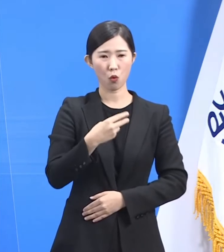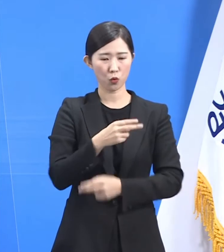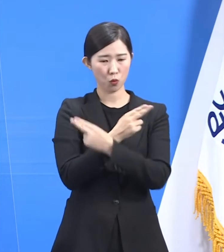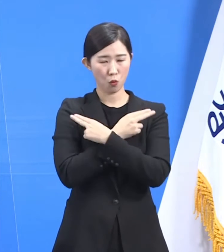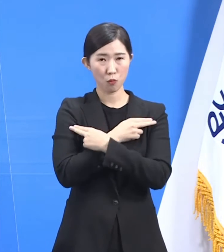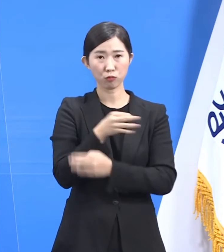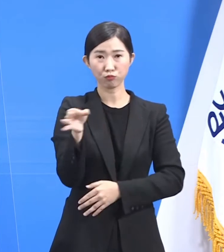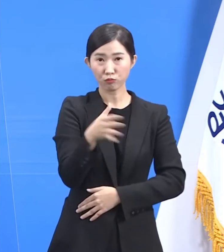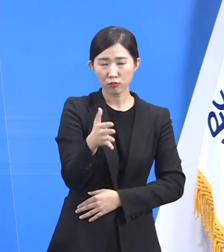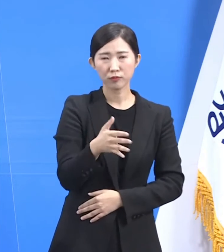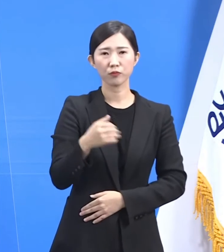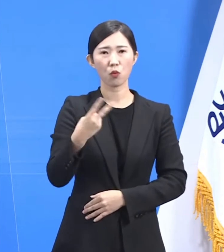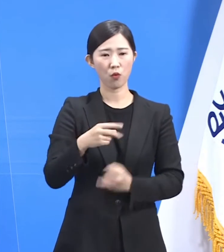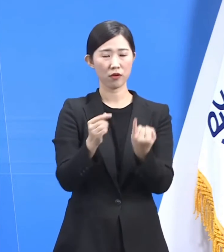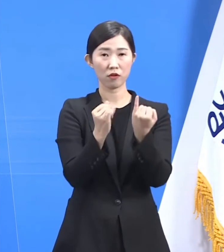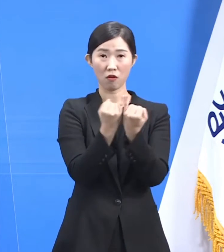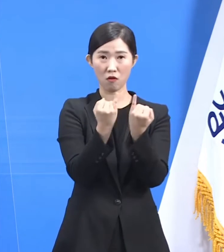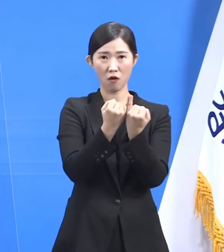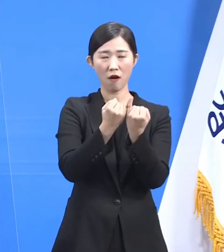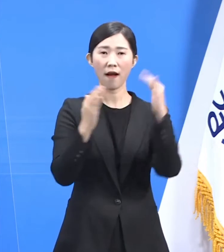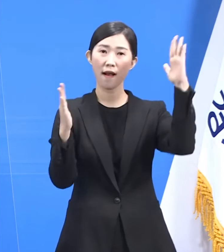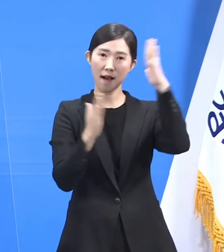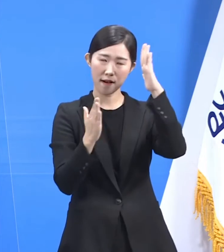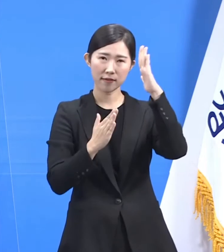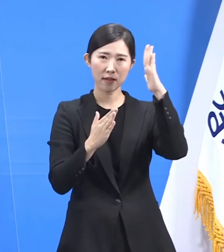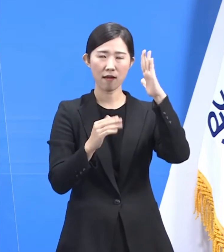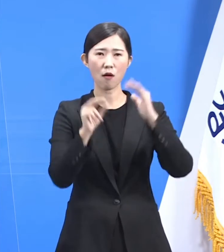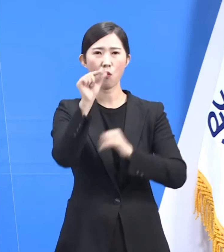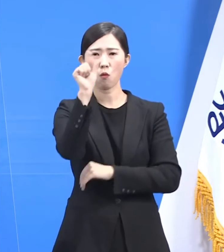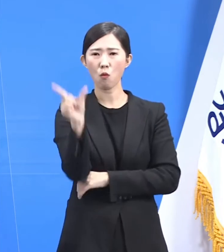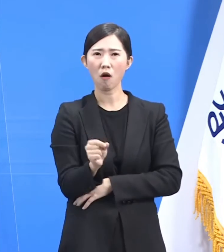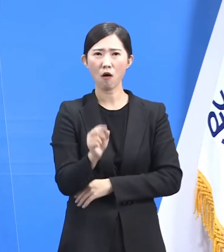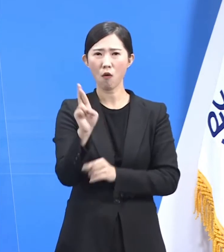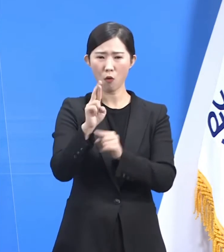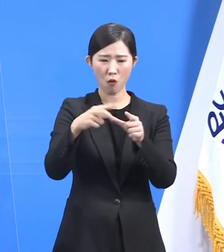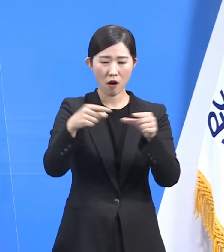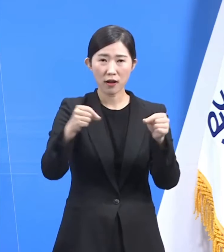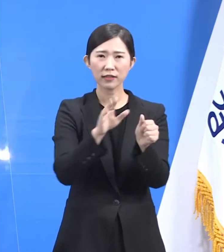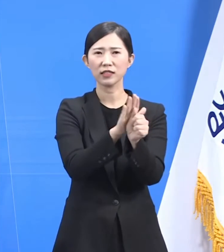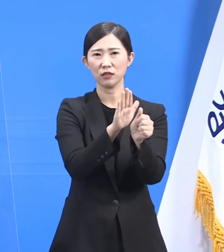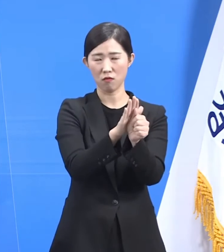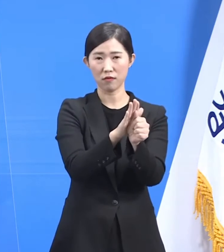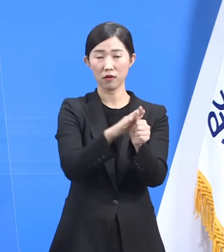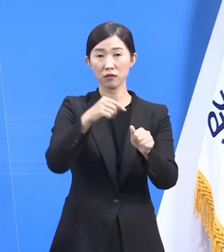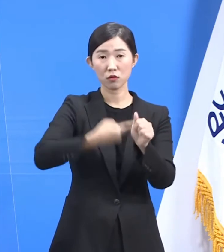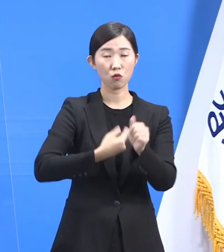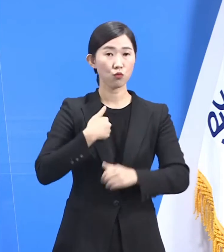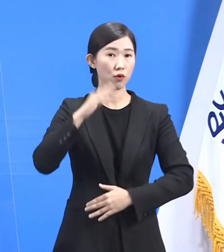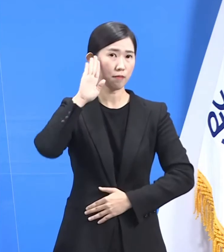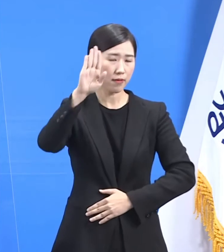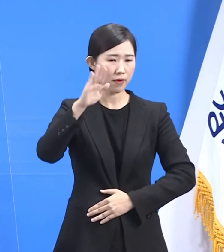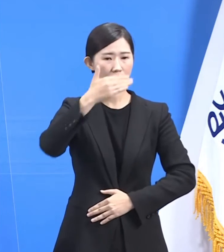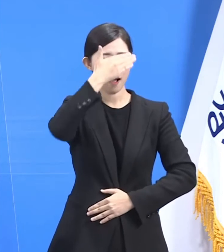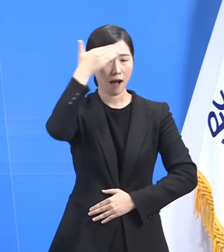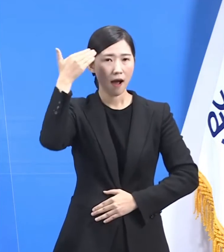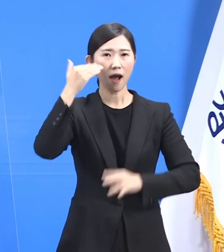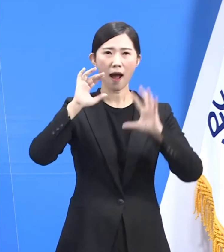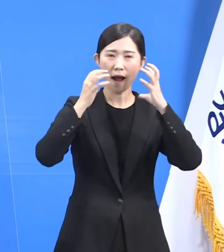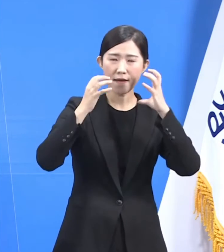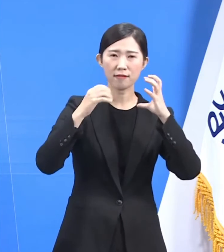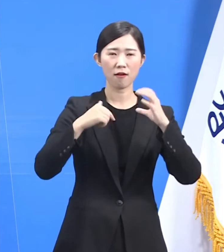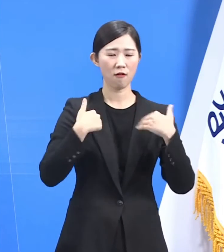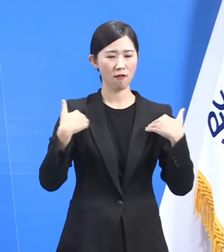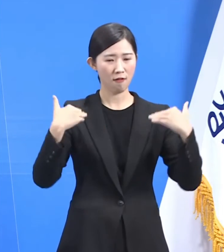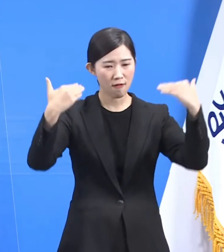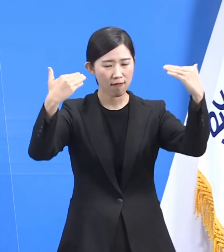청소년, 위생용품 지원 사업으로 우리의 미래 세대가 건강하게 자라날 수 있도록 해왔습니다.